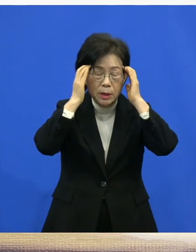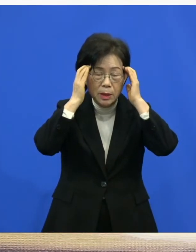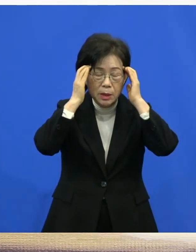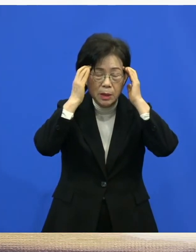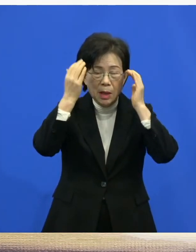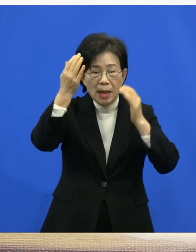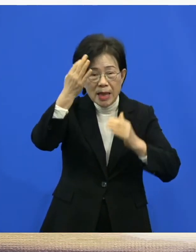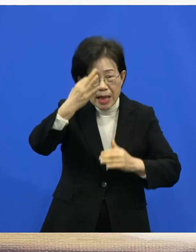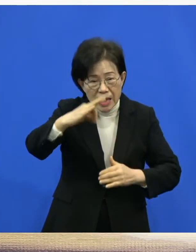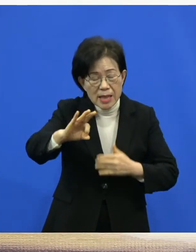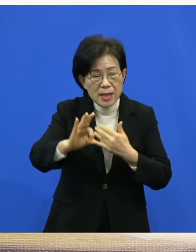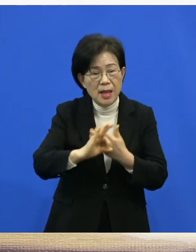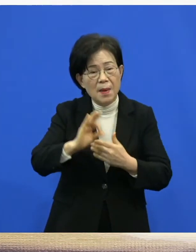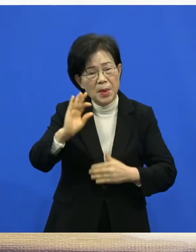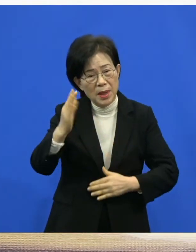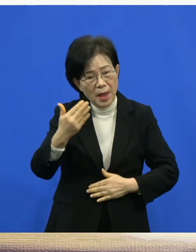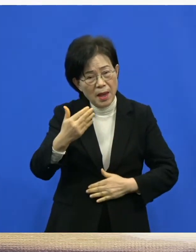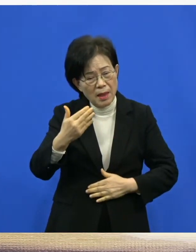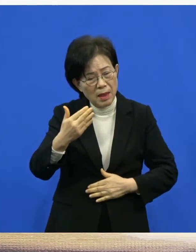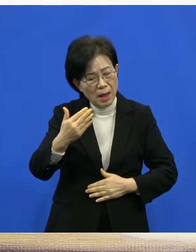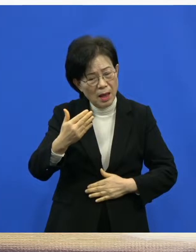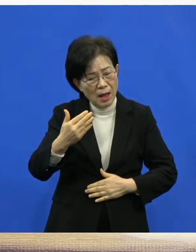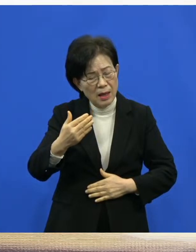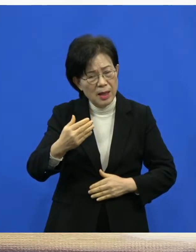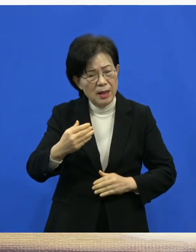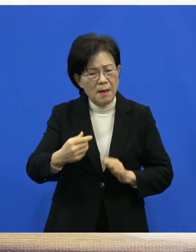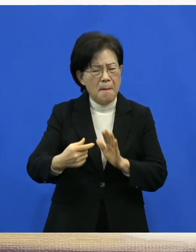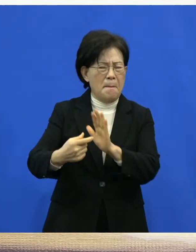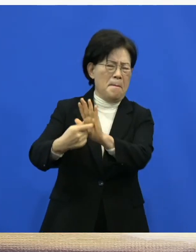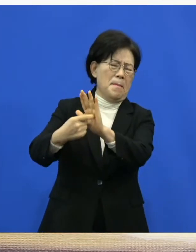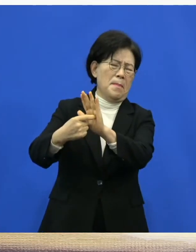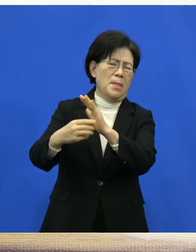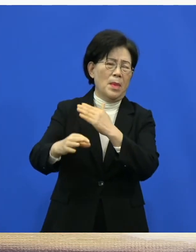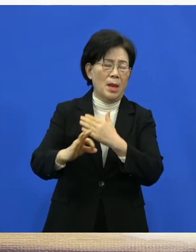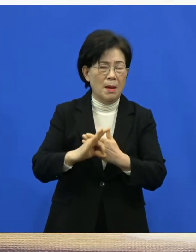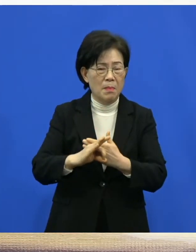받아들이면 되는데 그걸 거부하면 불필요한 고통을 끌어당긴다.